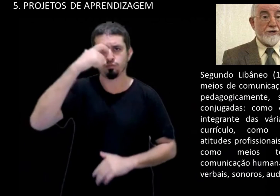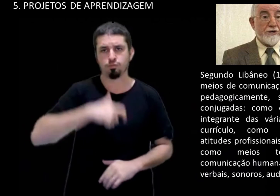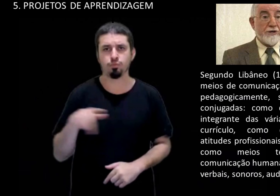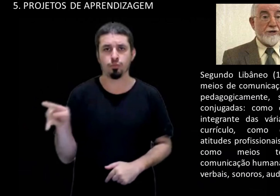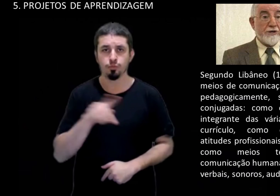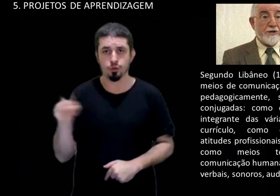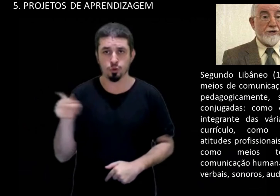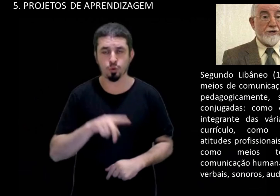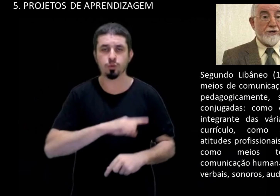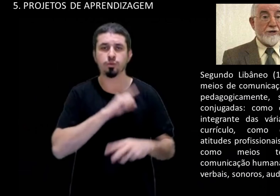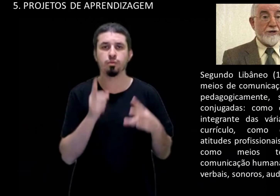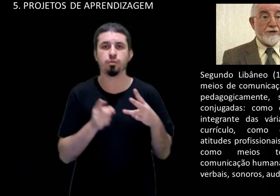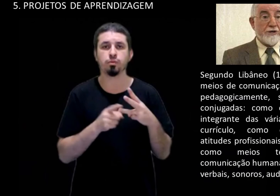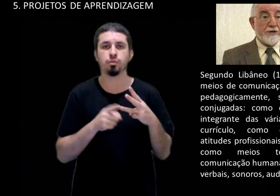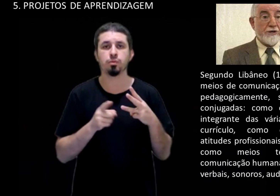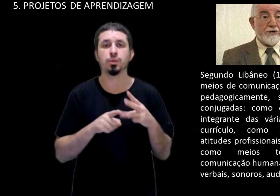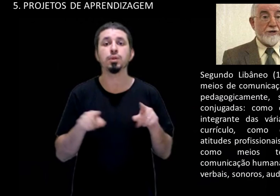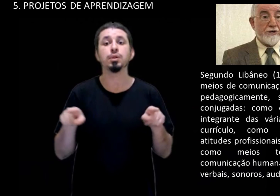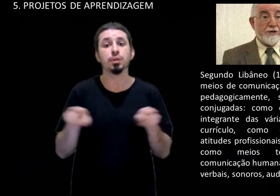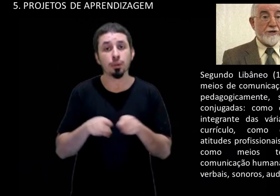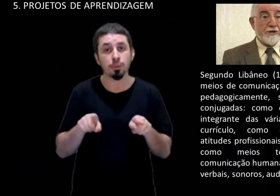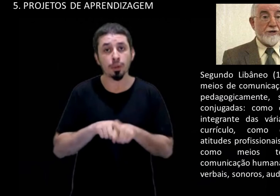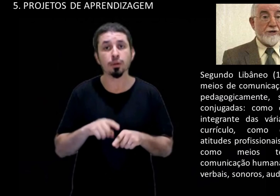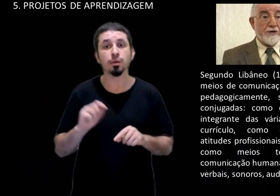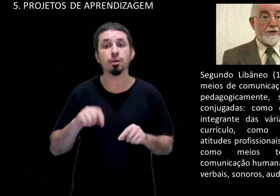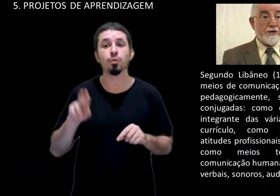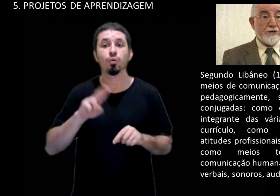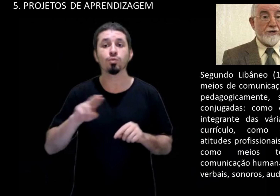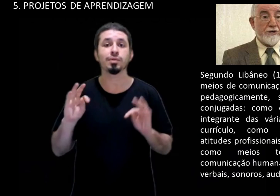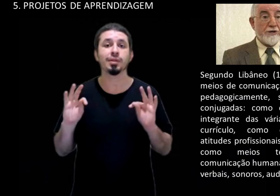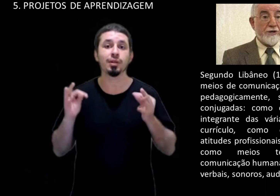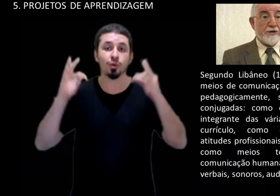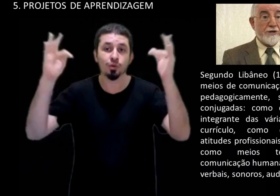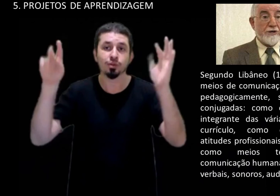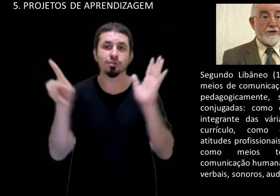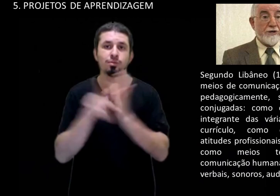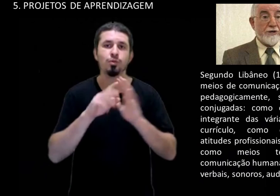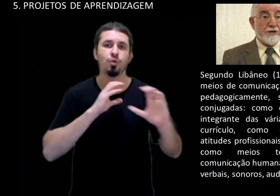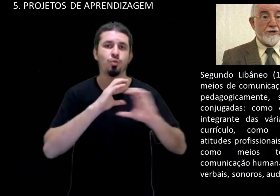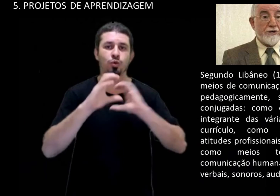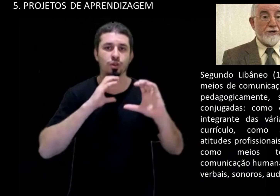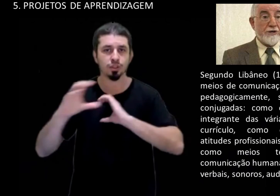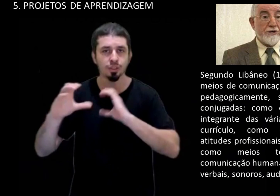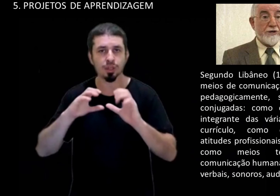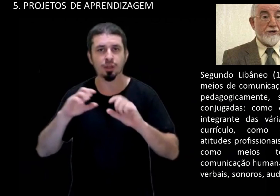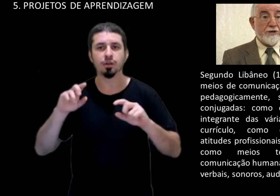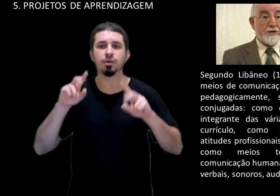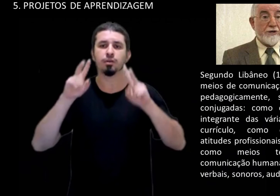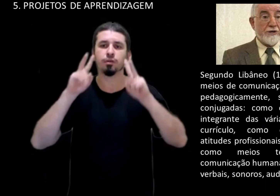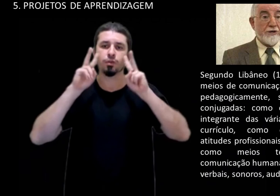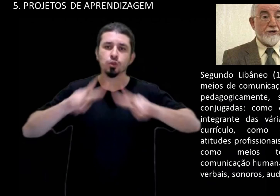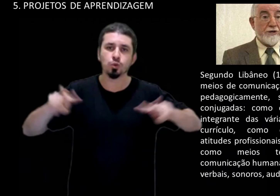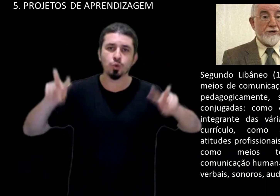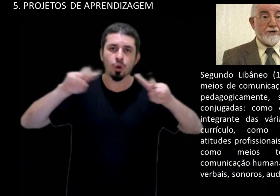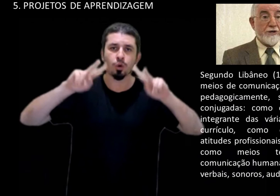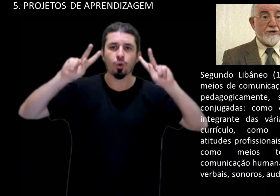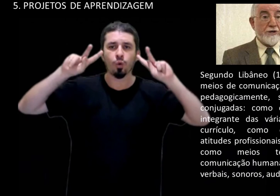atitudes profissionais dos professores. 3. E como meios tecnológicos de comunicação